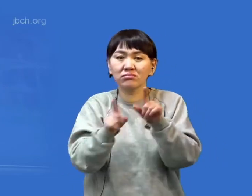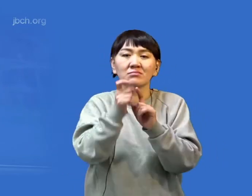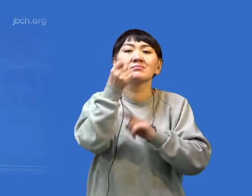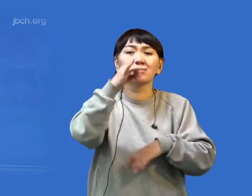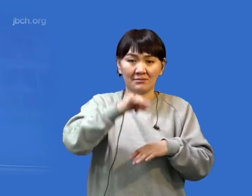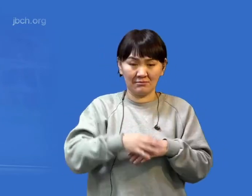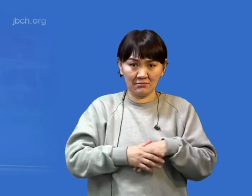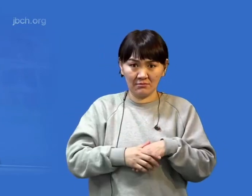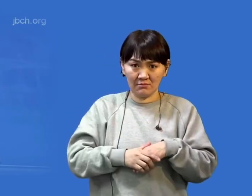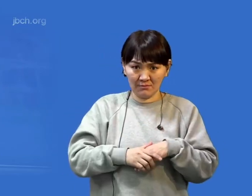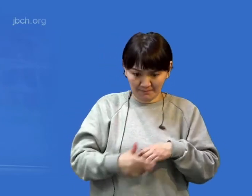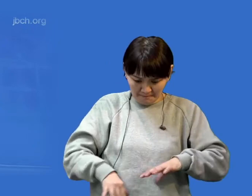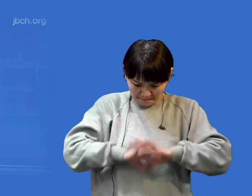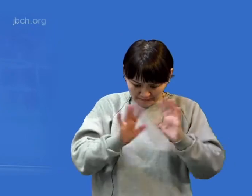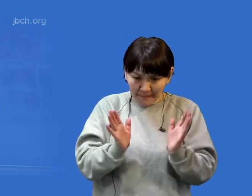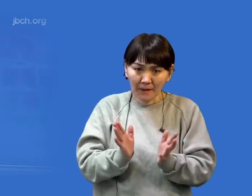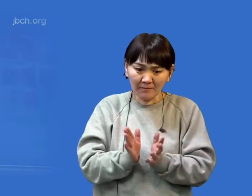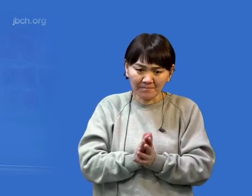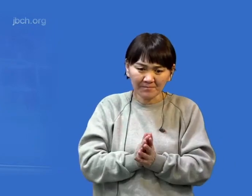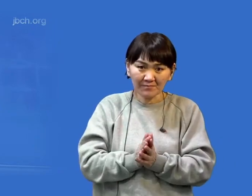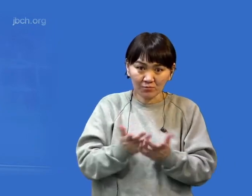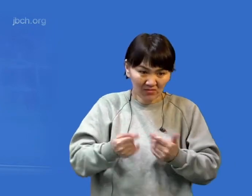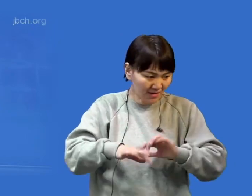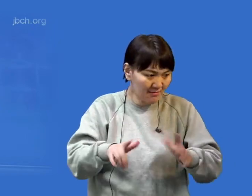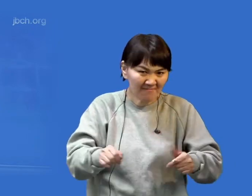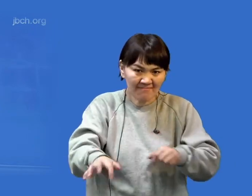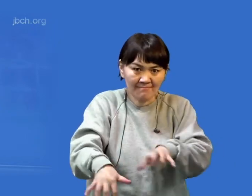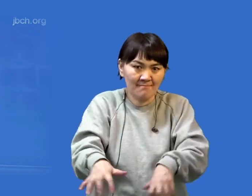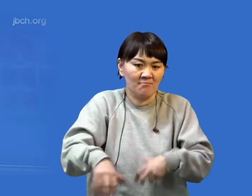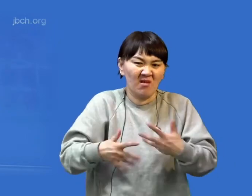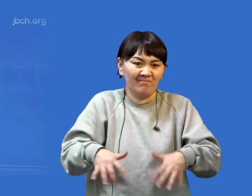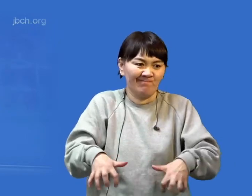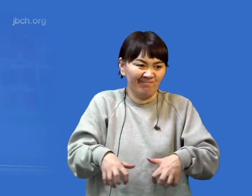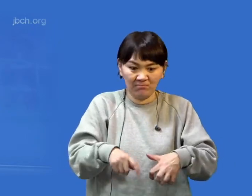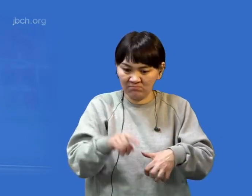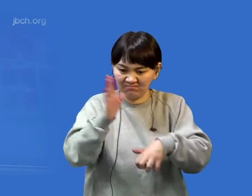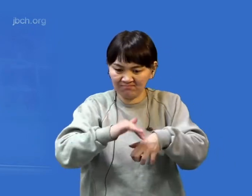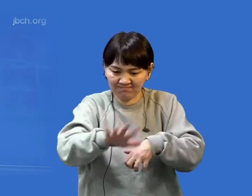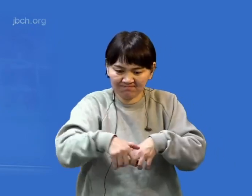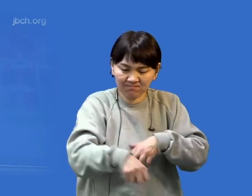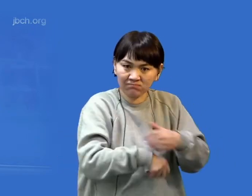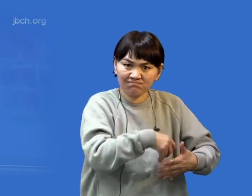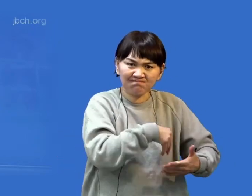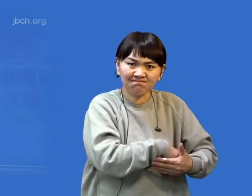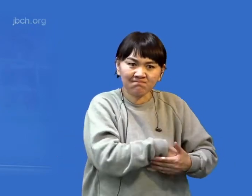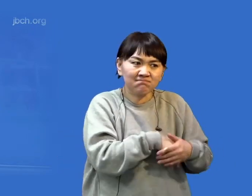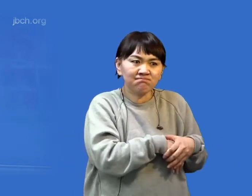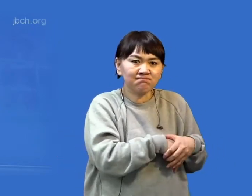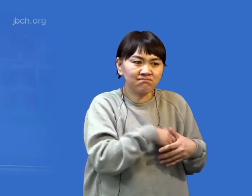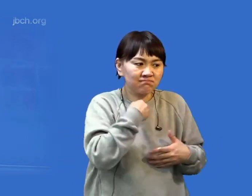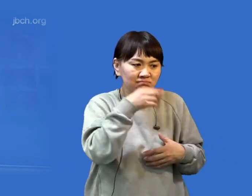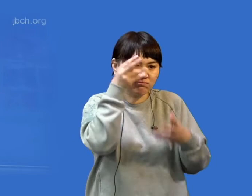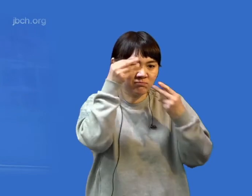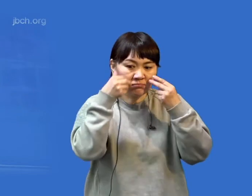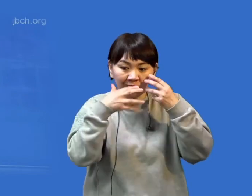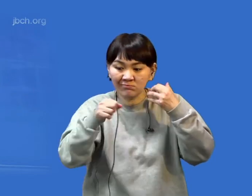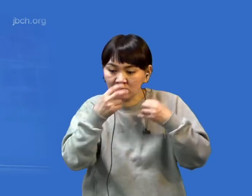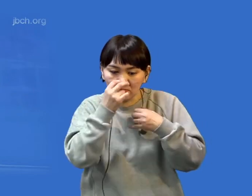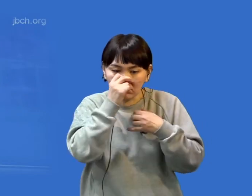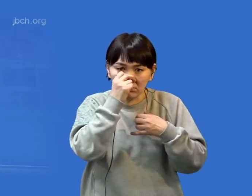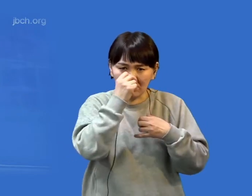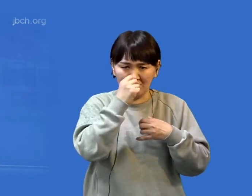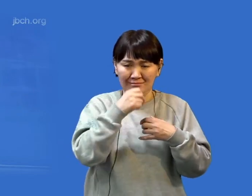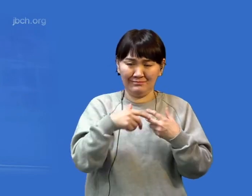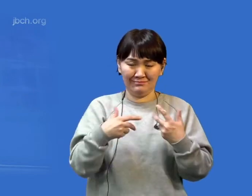Тэмэ өөрийнхөө эд хөрөнгийг зүгээр ингээл атгаал ингээл хураага суугаад байна. Уу яа ята байц юм уу шиг.